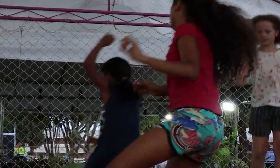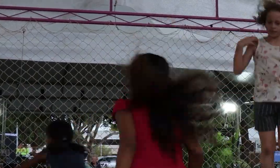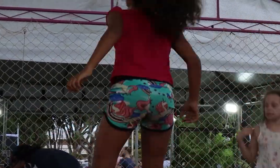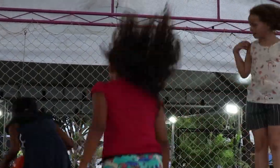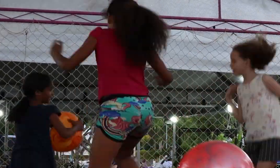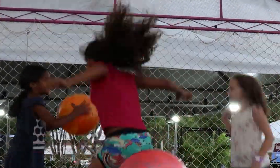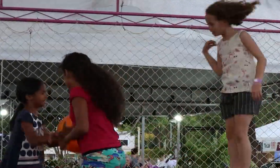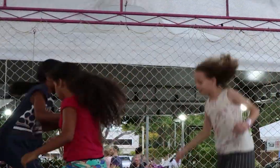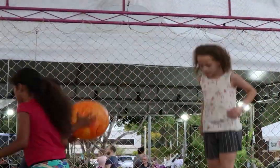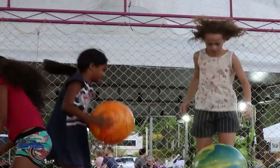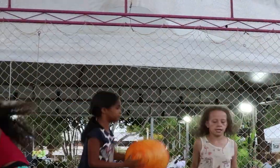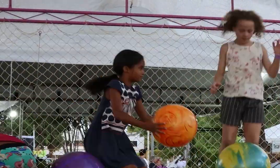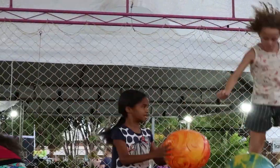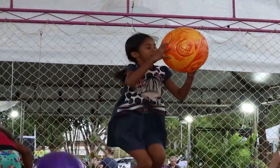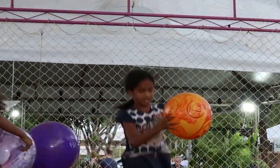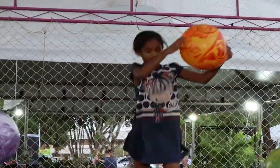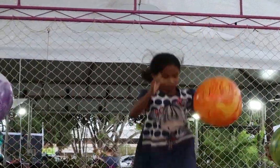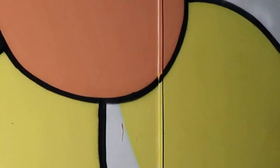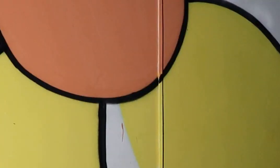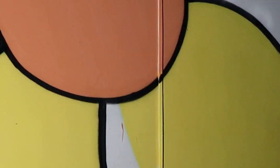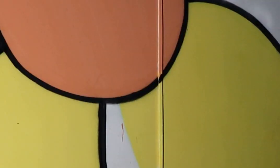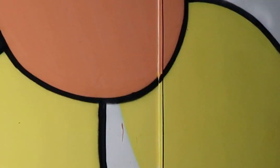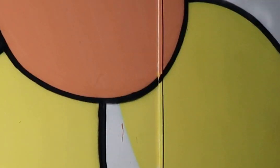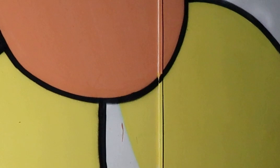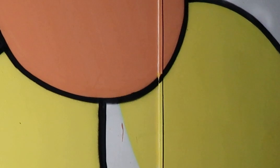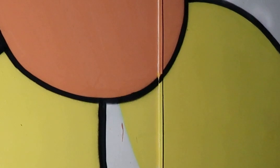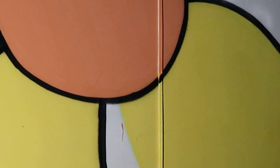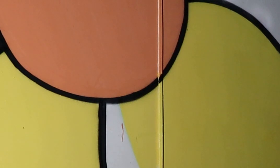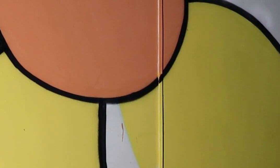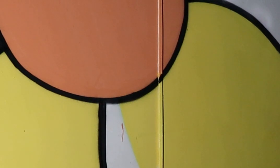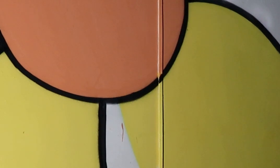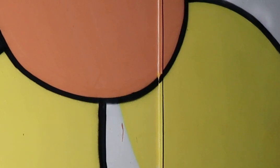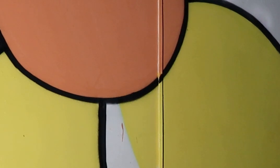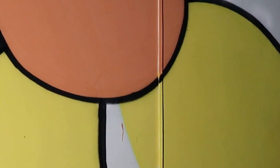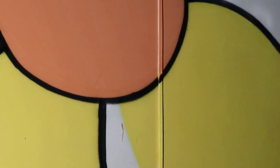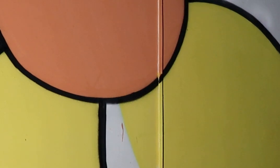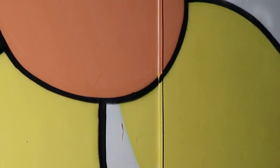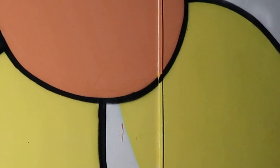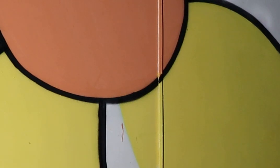Thank you.